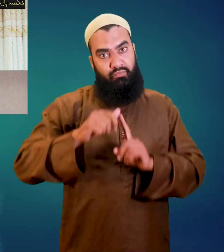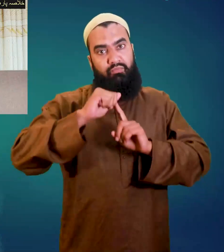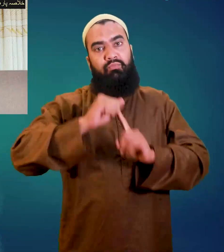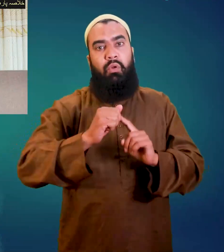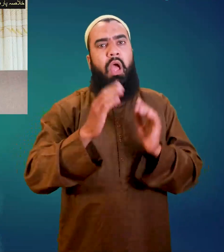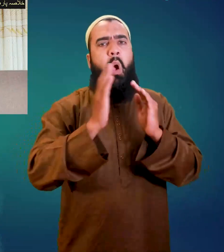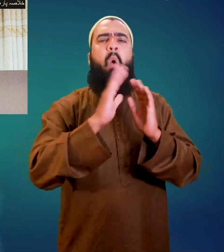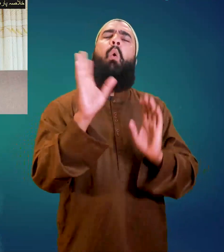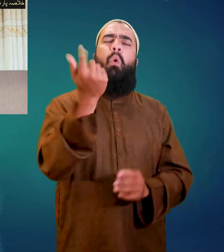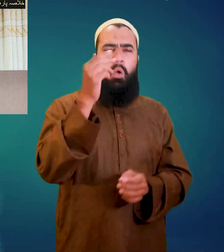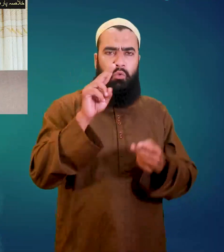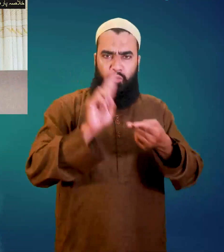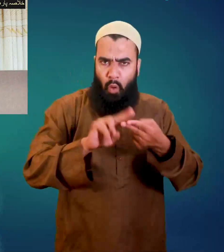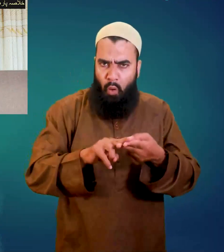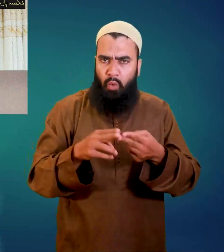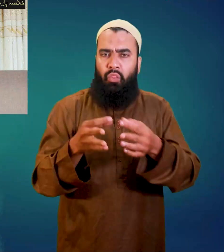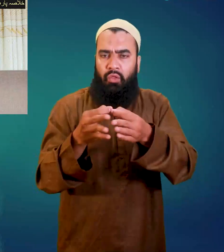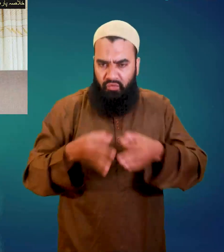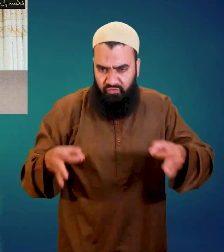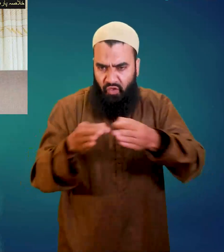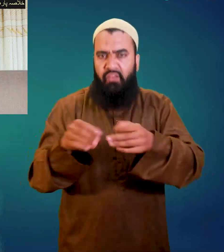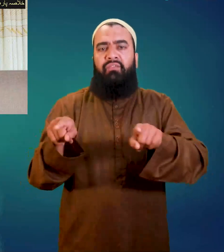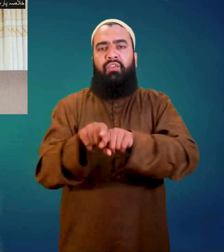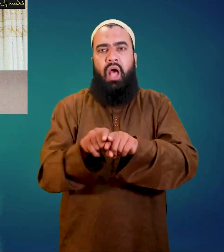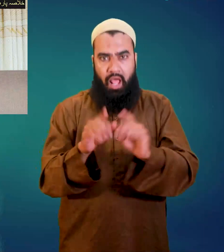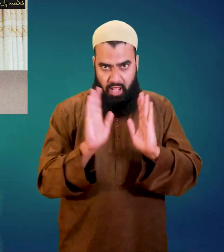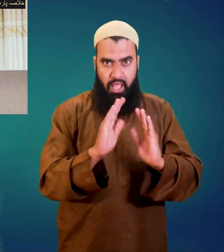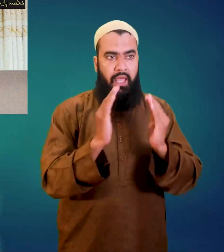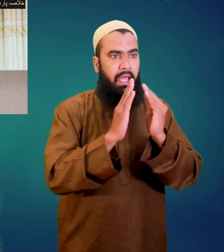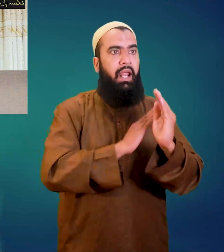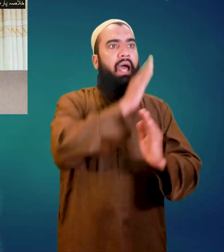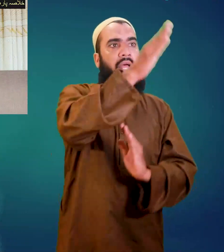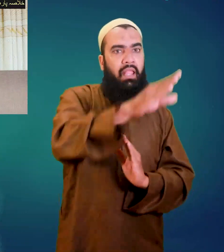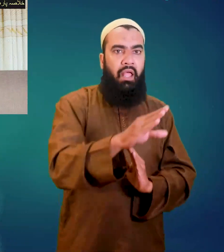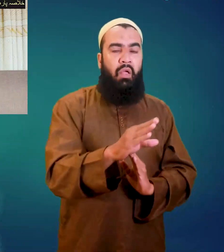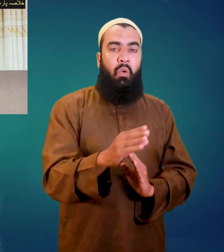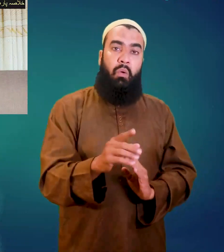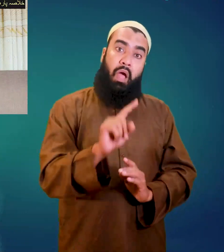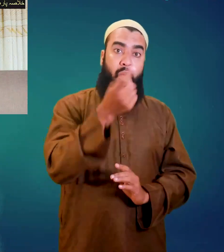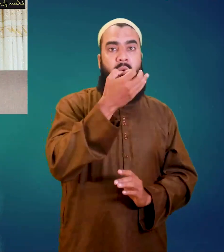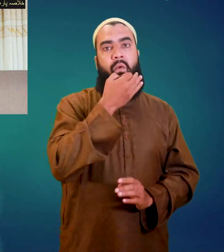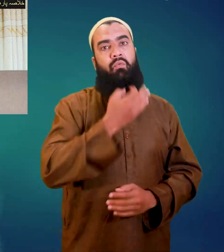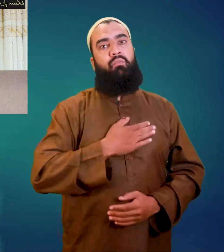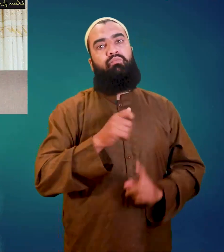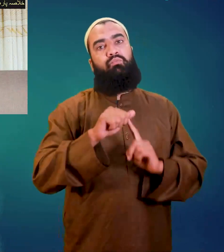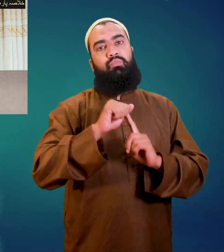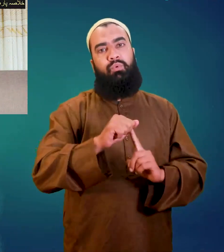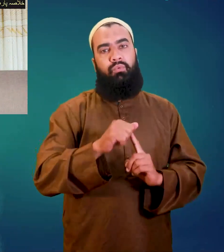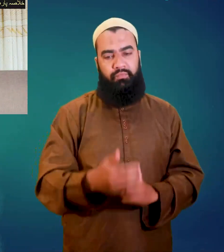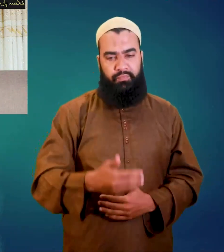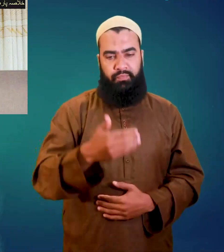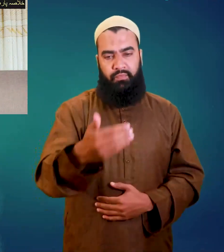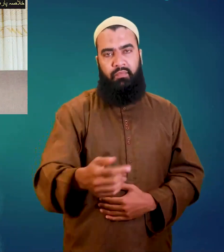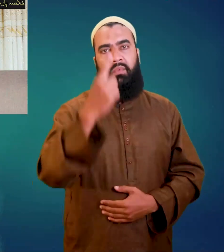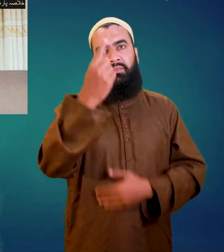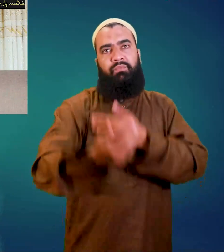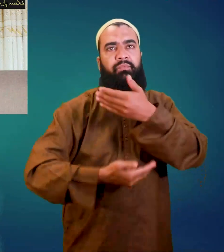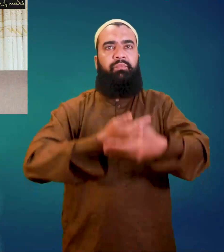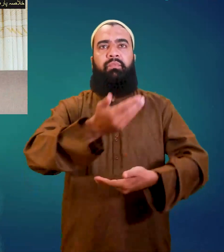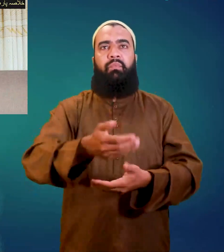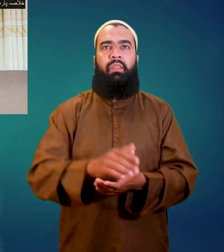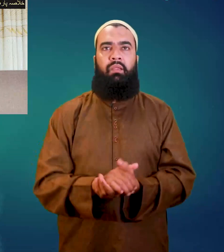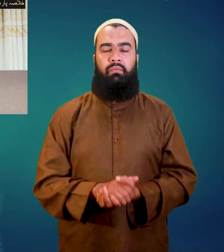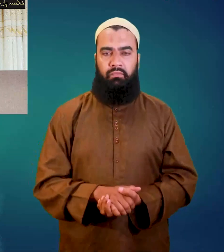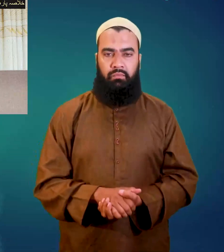کو ختم نہ کیا جائے۔ اگلی آیت میں فرمایا گیا، آیت نمبر 28 میں، فَإِن لَّمْ تَجِدُوا فِيهَا، کہ اگر